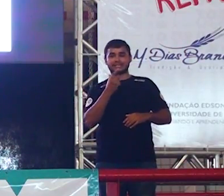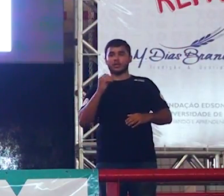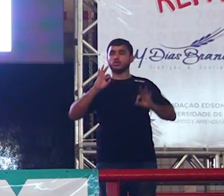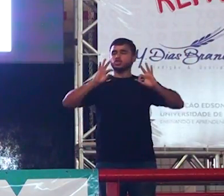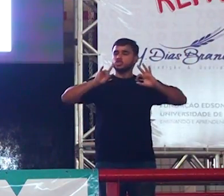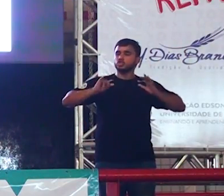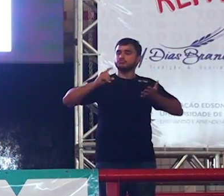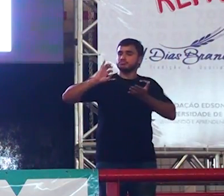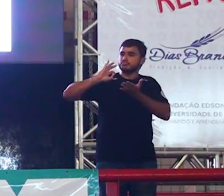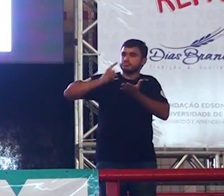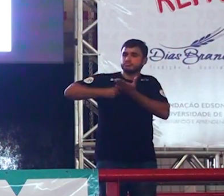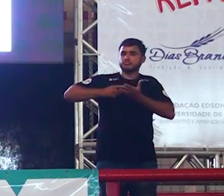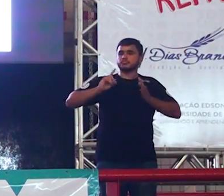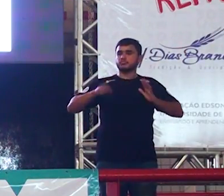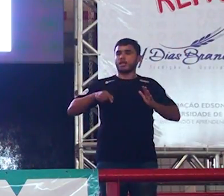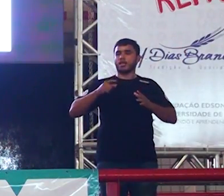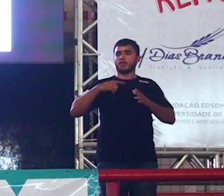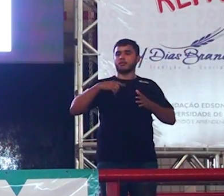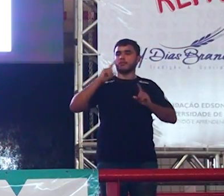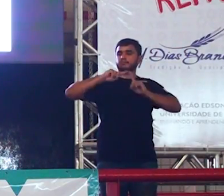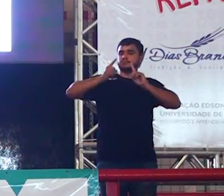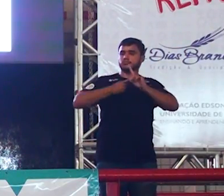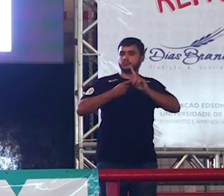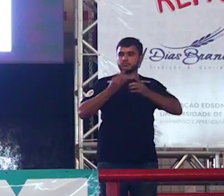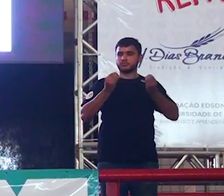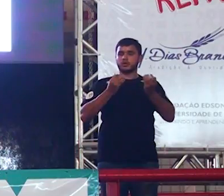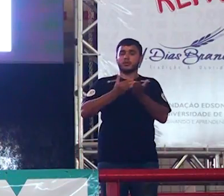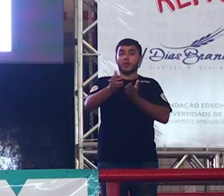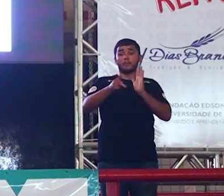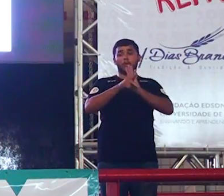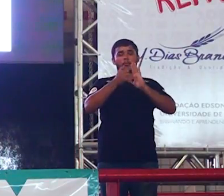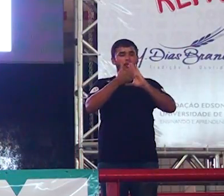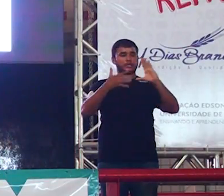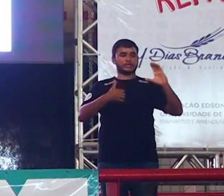sexuais secundários femininos, ok?